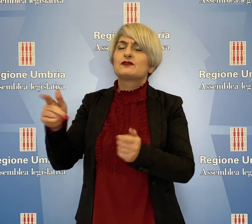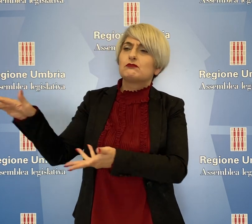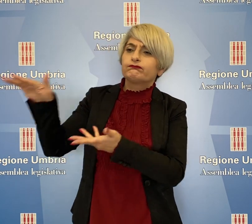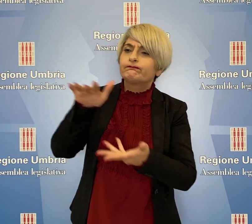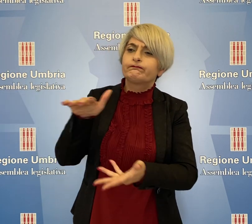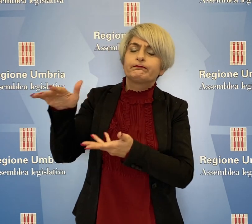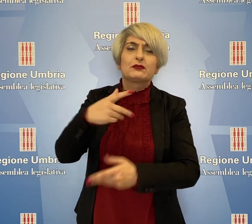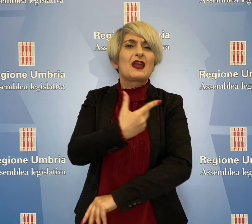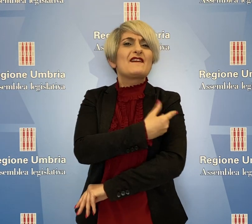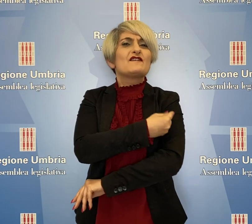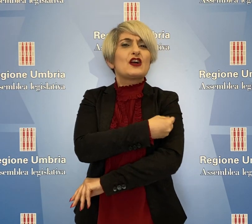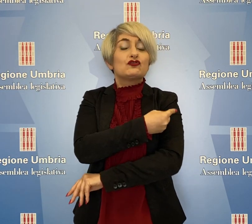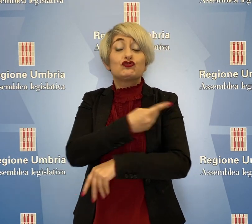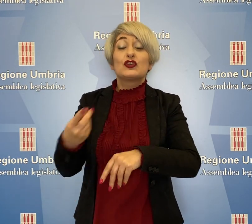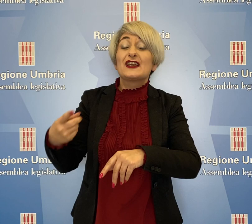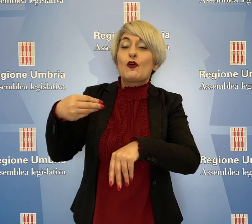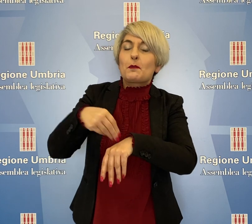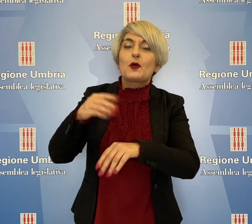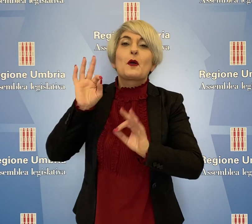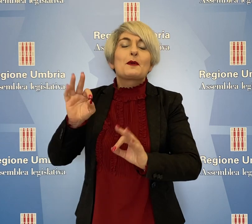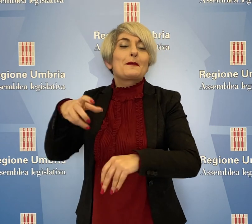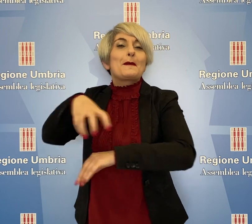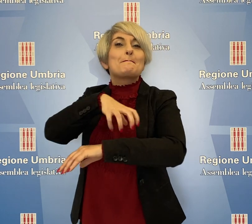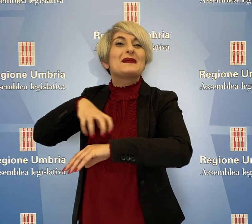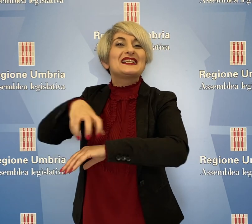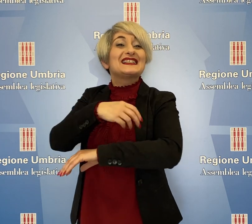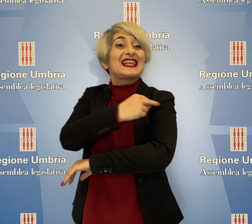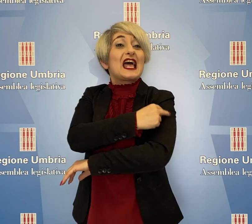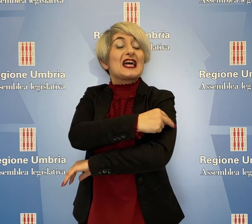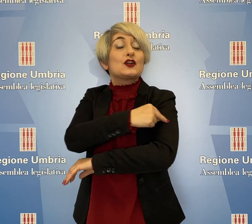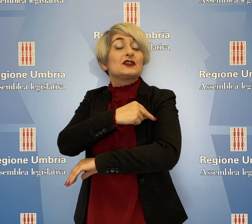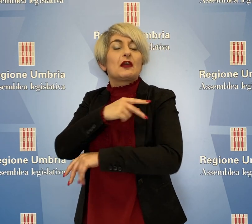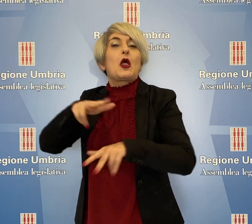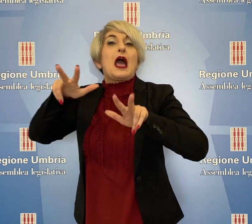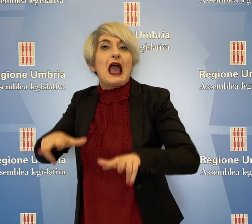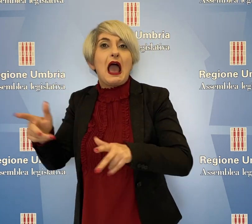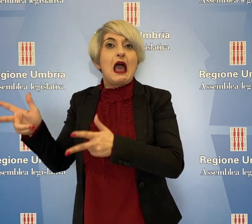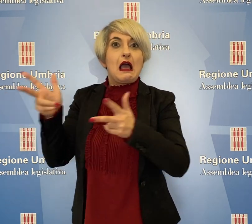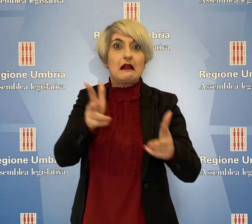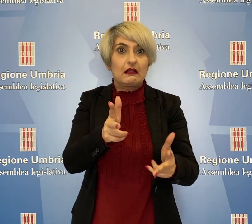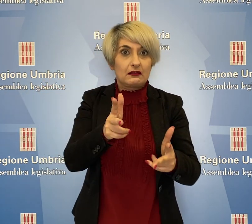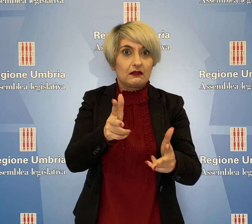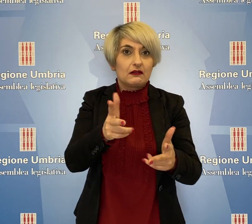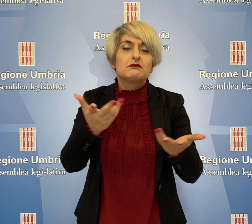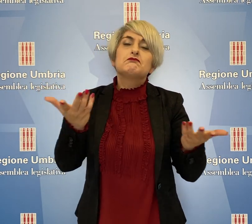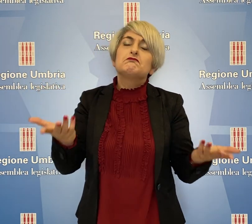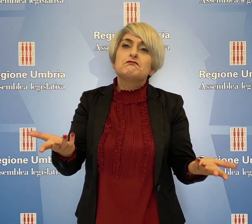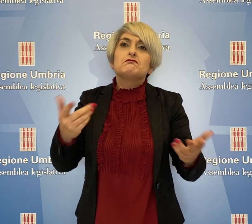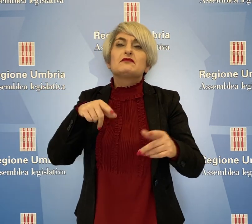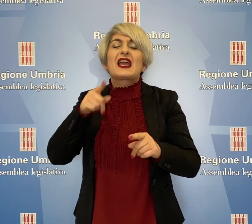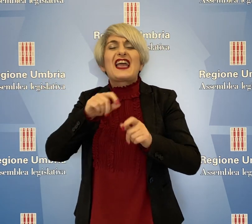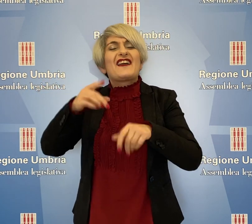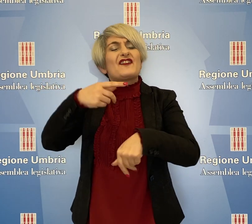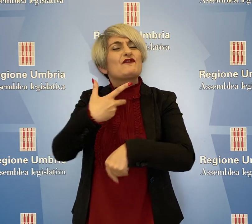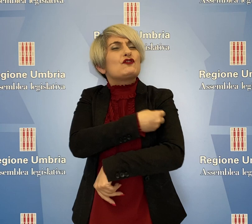di invio delle dosi vaccinali aggiuntive garantite dal ministero della salute e l'attivazione della vaccinazione di massa